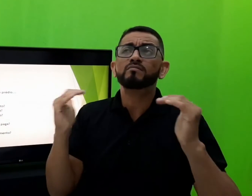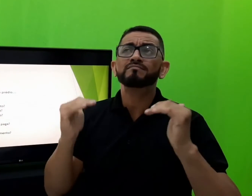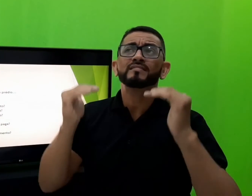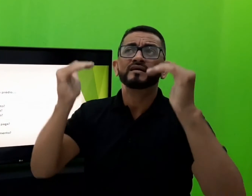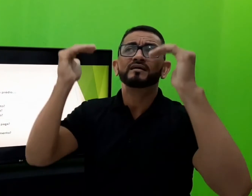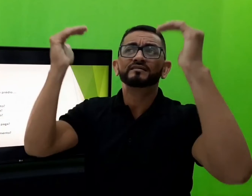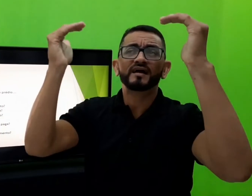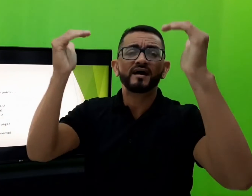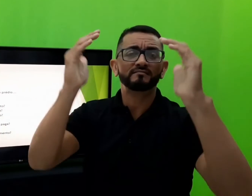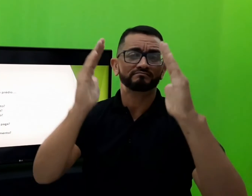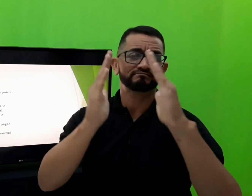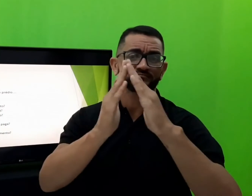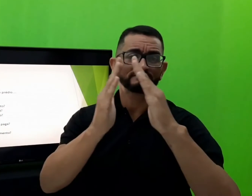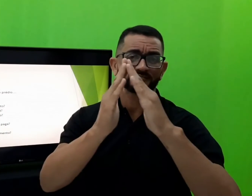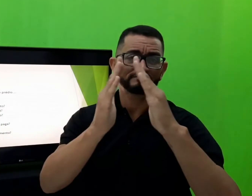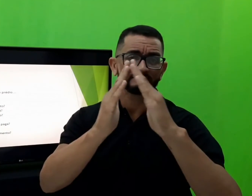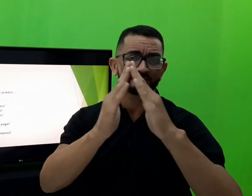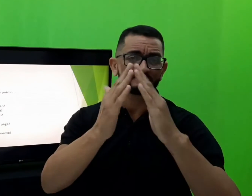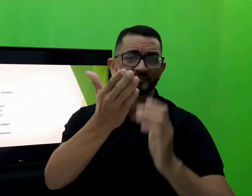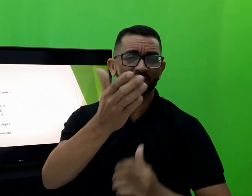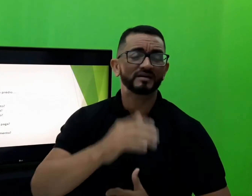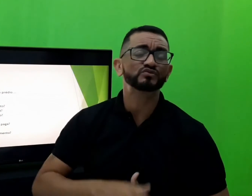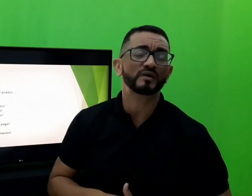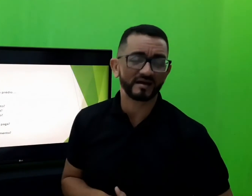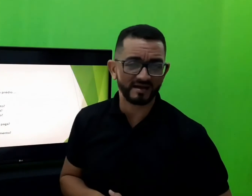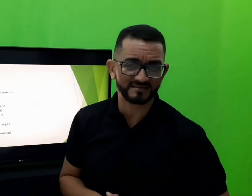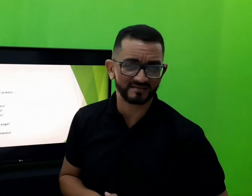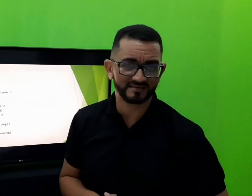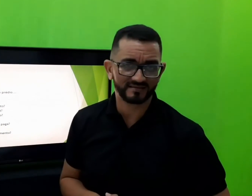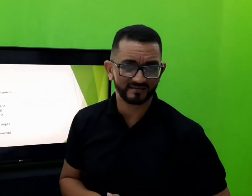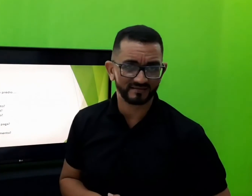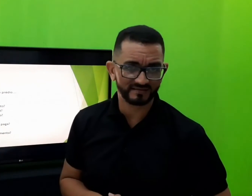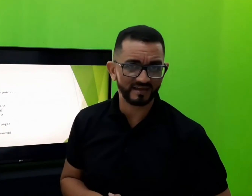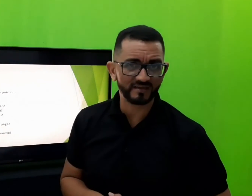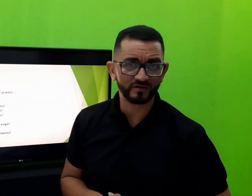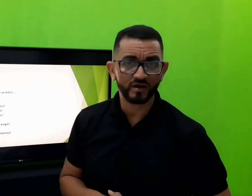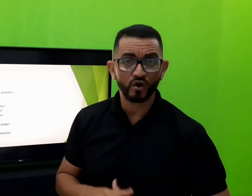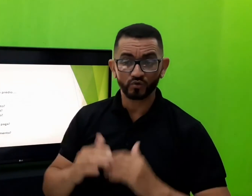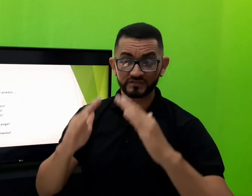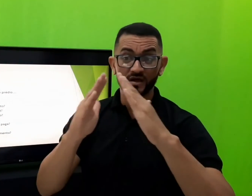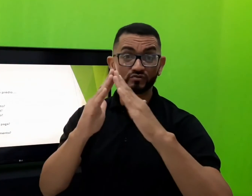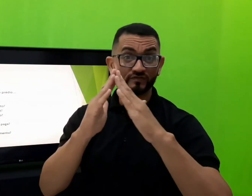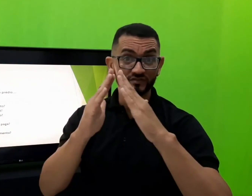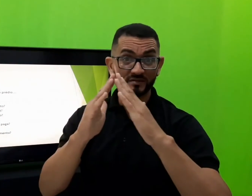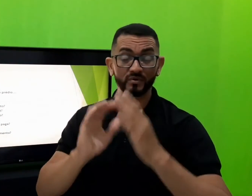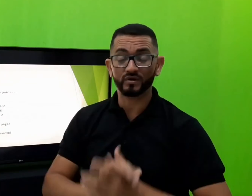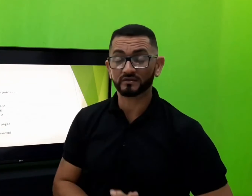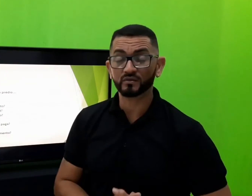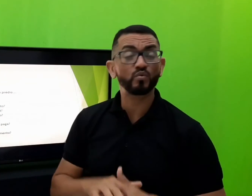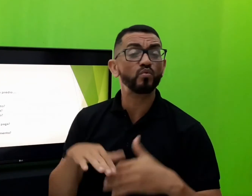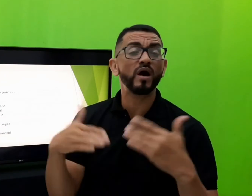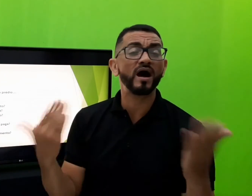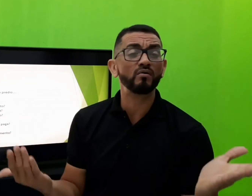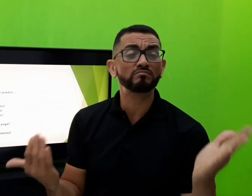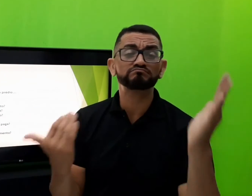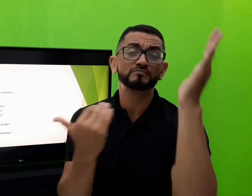Qual andar a sua casa? Certo? O sinal de que você mora. Então, qual